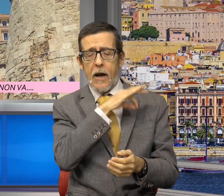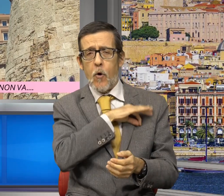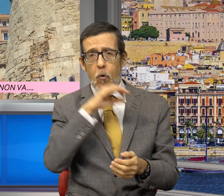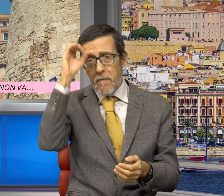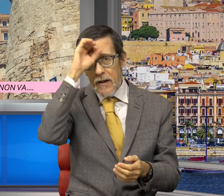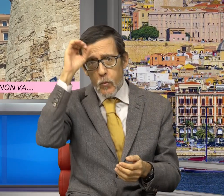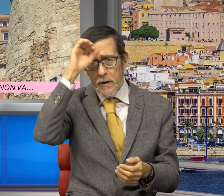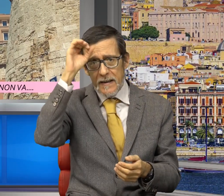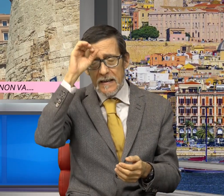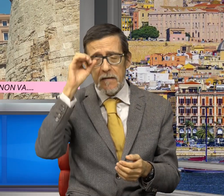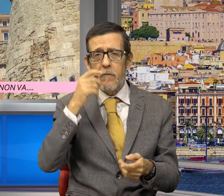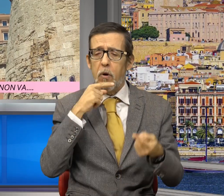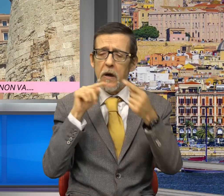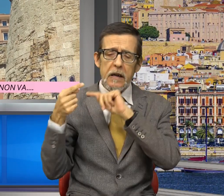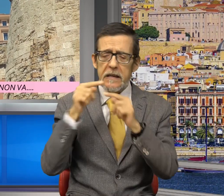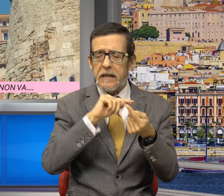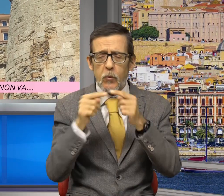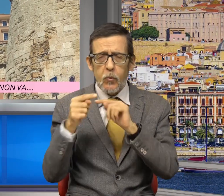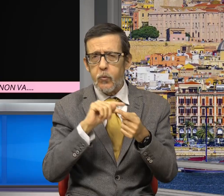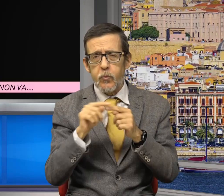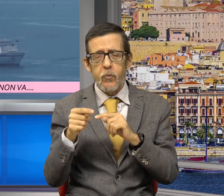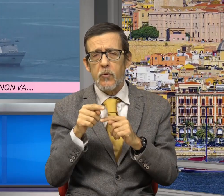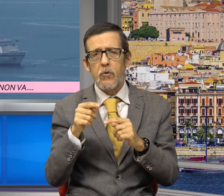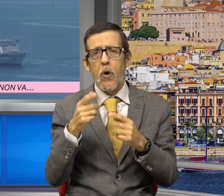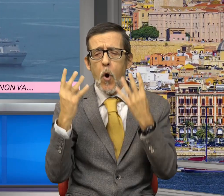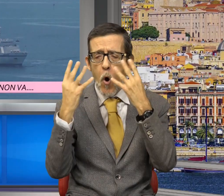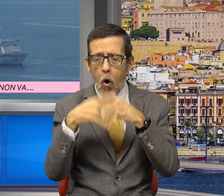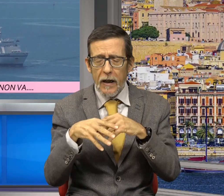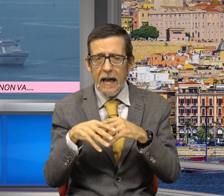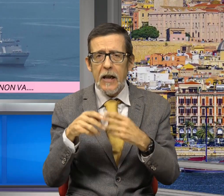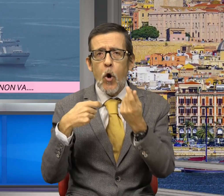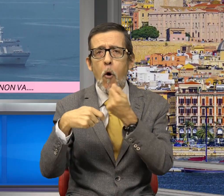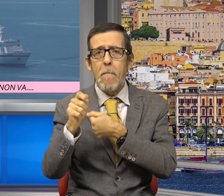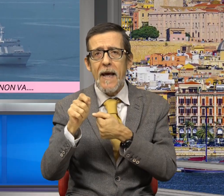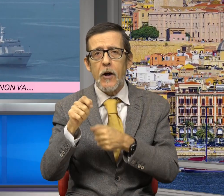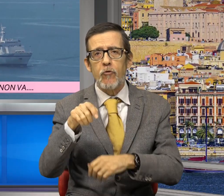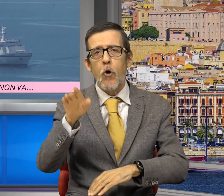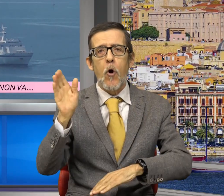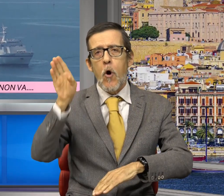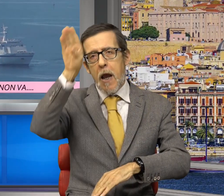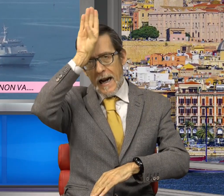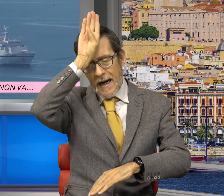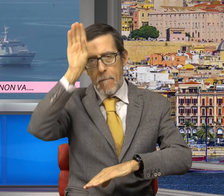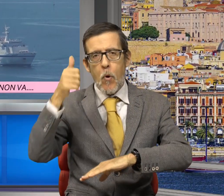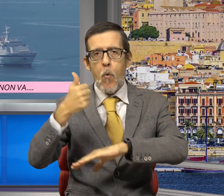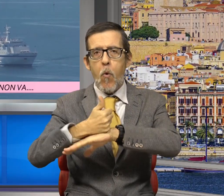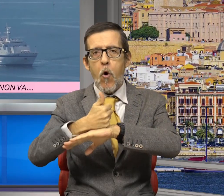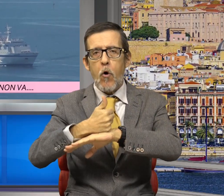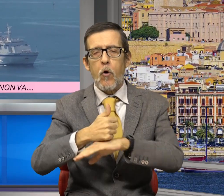si è discusso insistentemente dell'organizzazione del commercio del capoluogo sardo, aspetto che non supporta la città in chiave turistica, ma